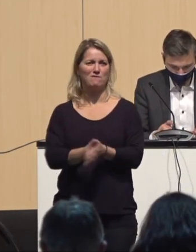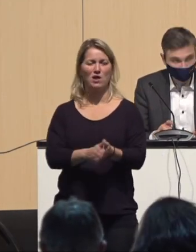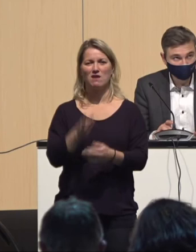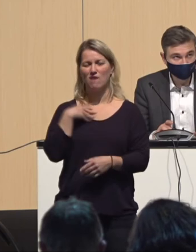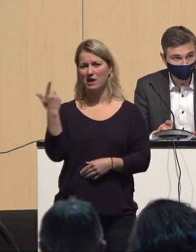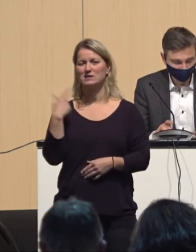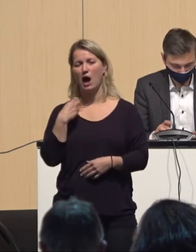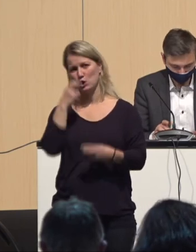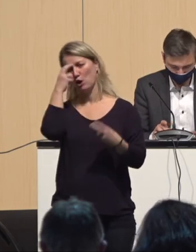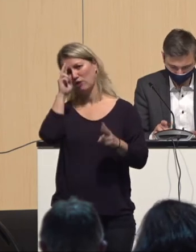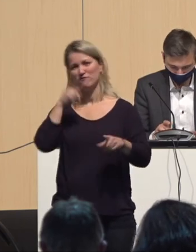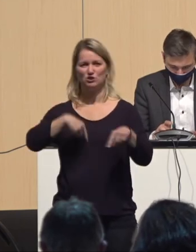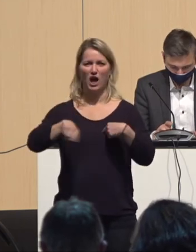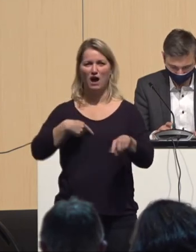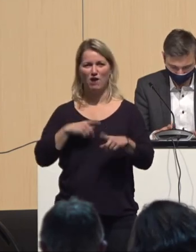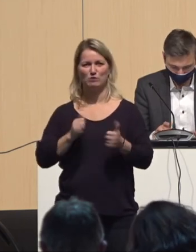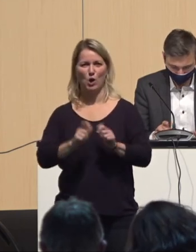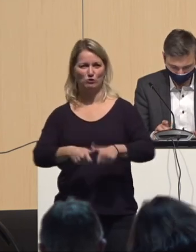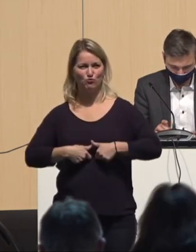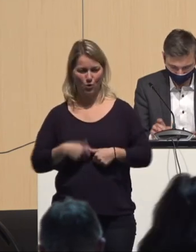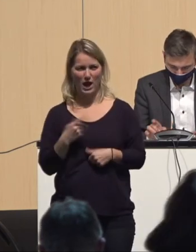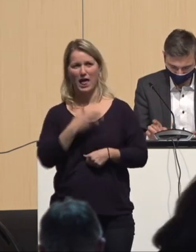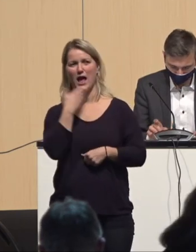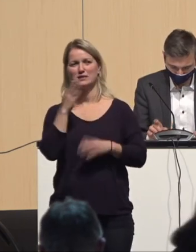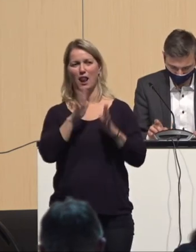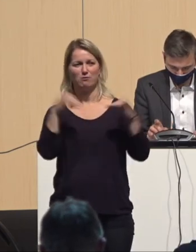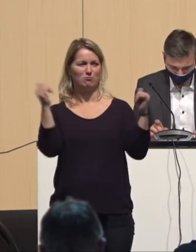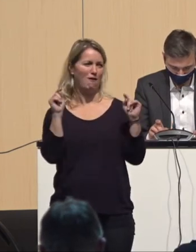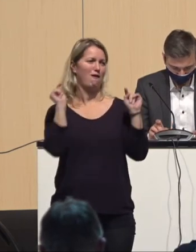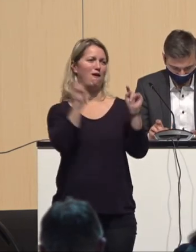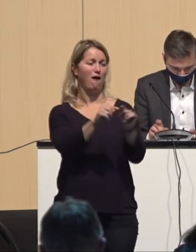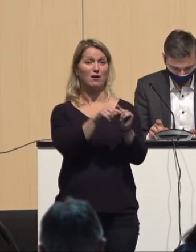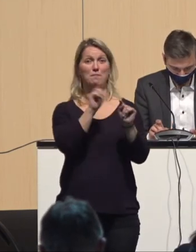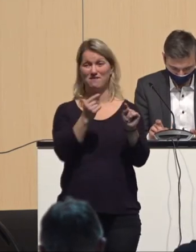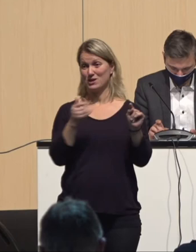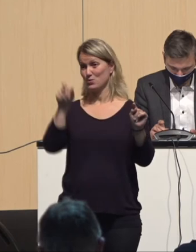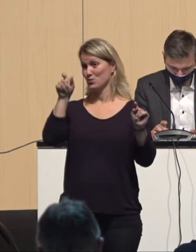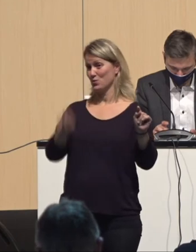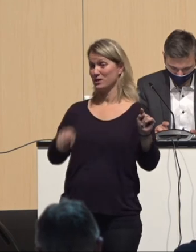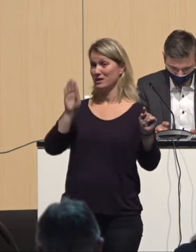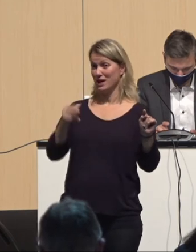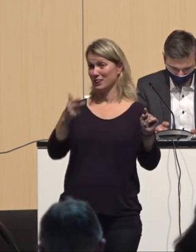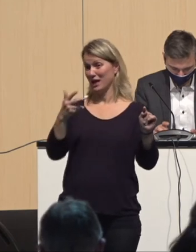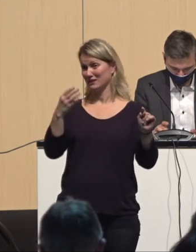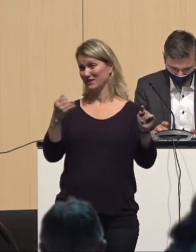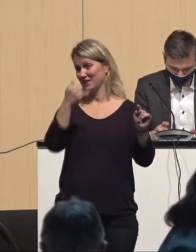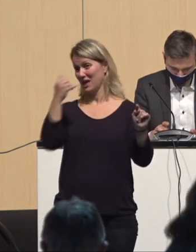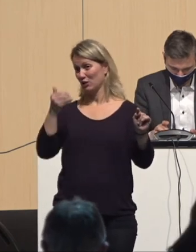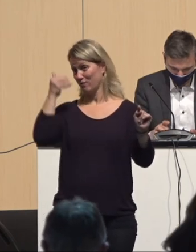Turnschuhen in den Hessischen Landtag gegangen ist, dass ein Grüner dann mal fast 30 oder 40 Jahre später sich um bürgerliches Benehmen